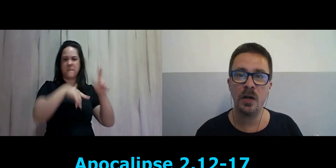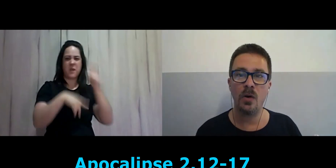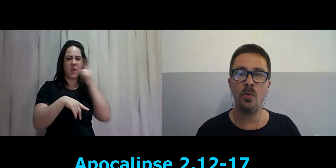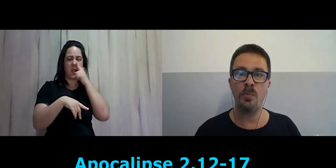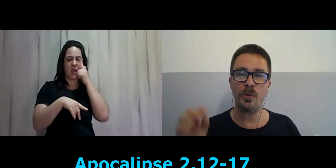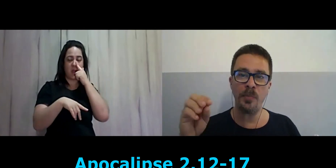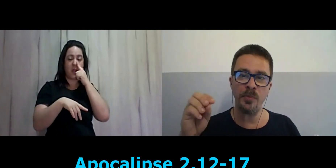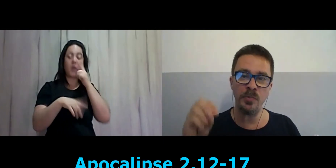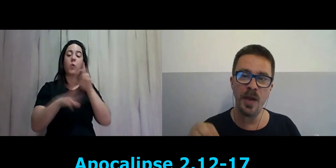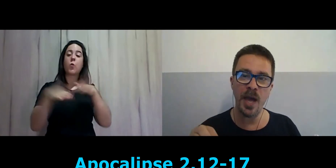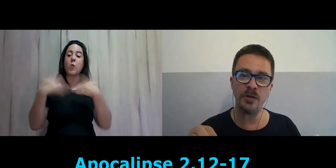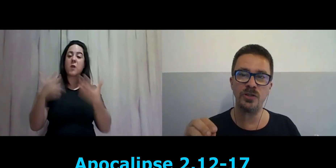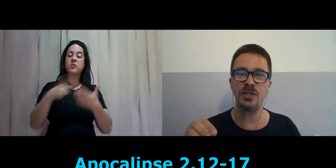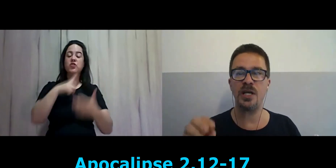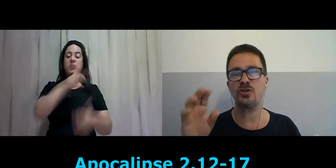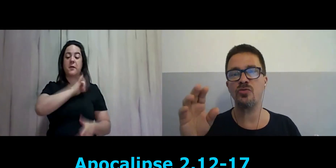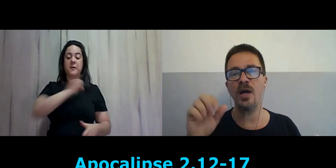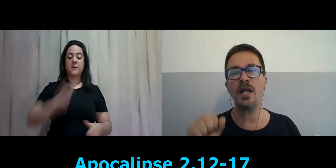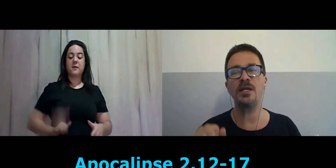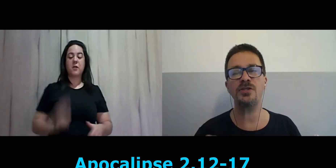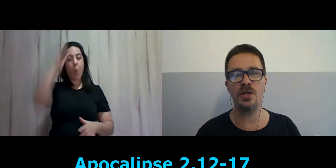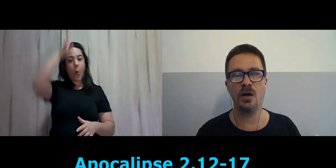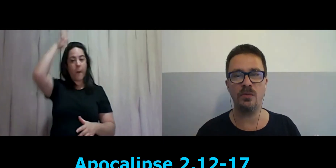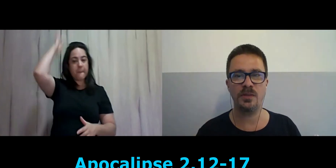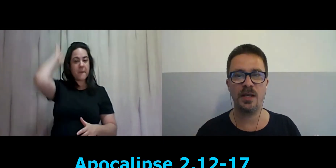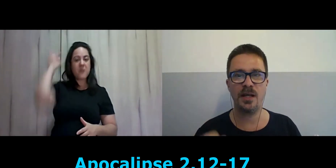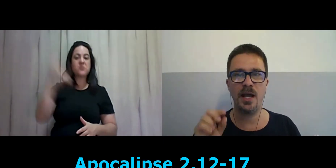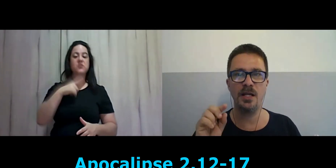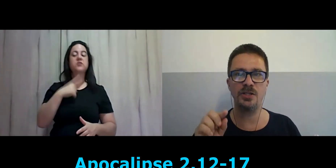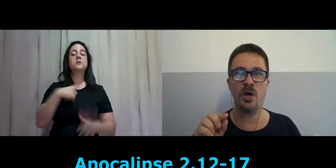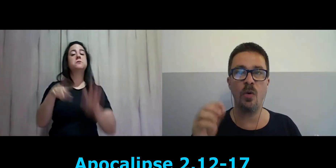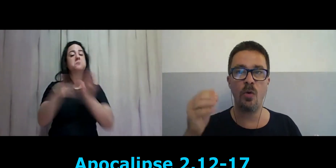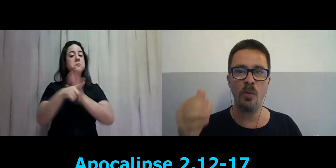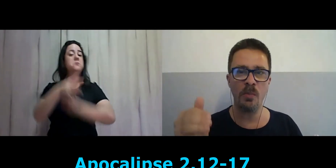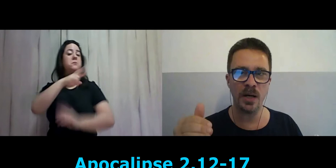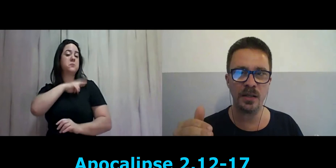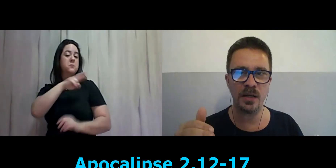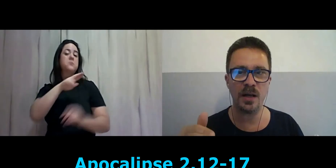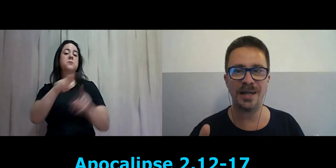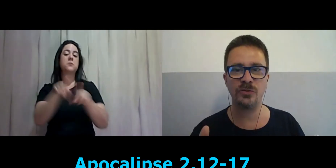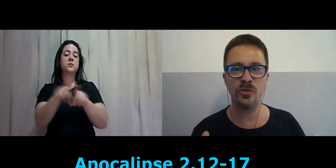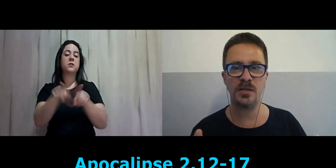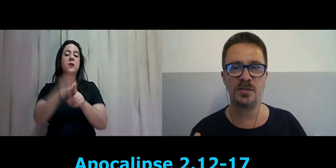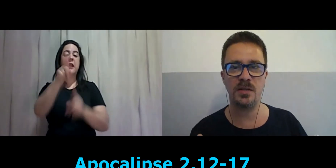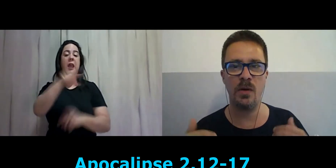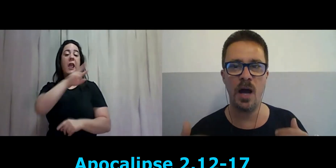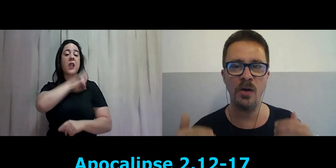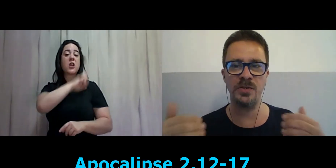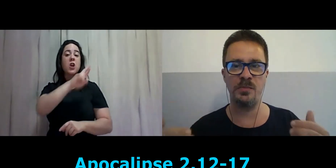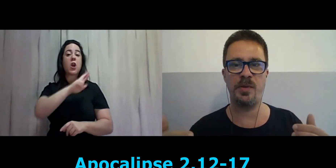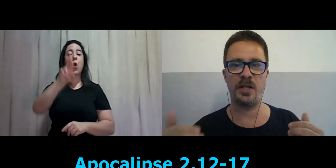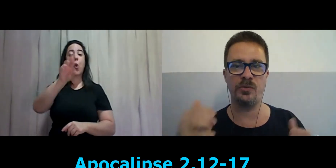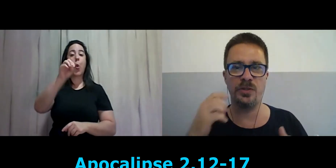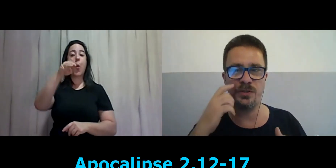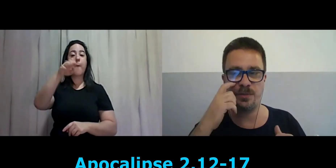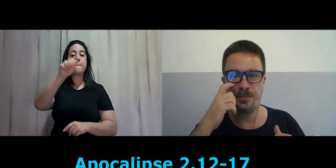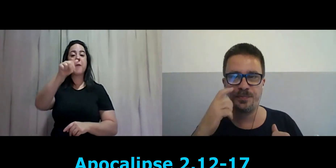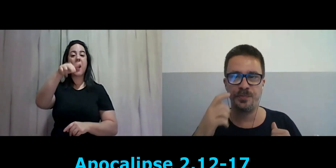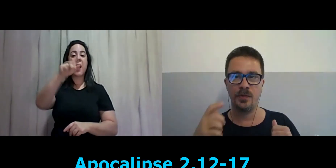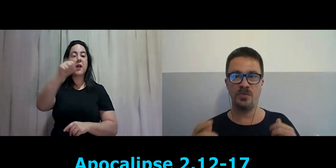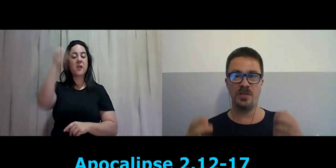Romano, o próprio império tinha a sua religião, que era a religião romana, a adoração aos